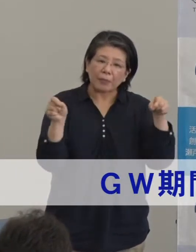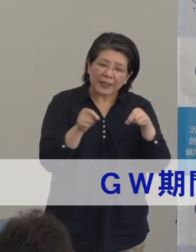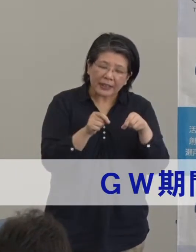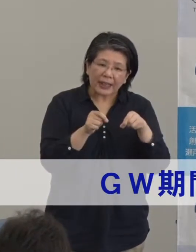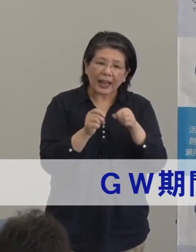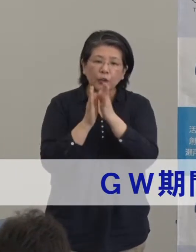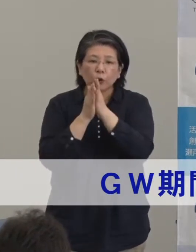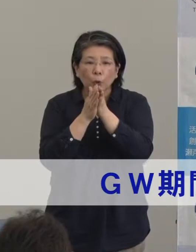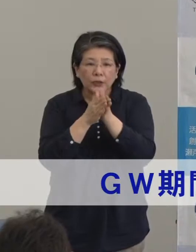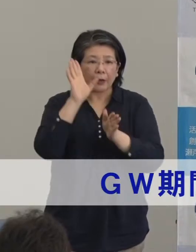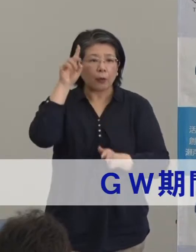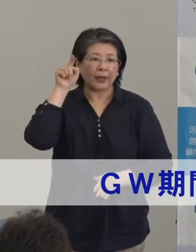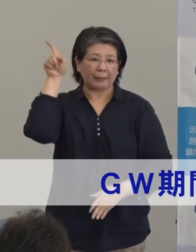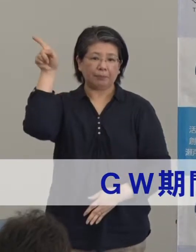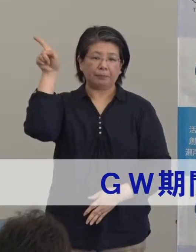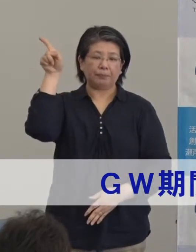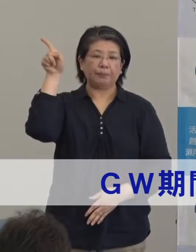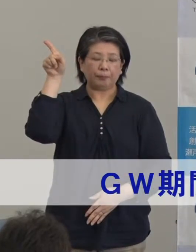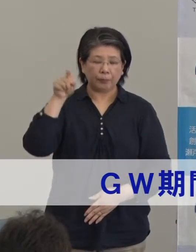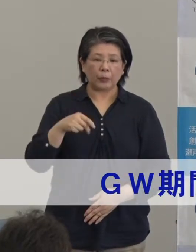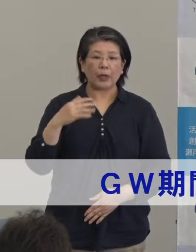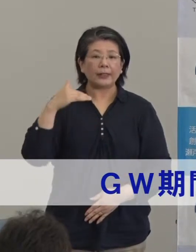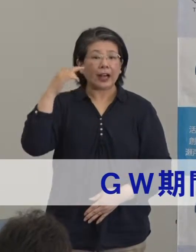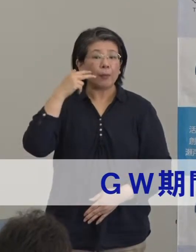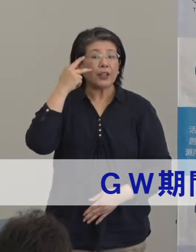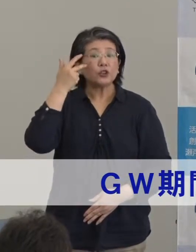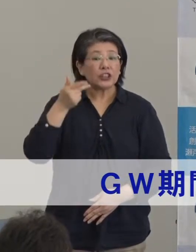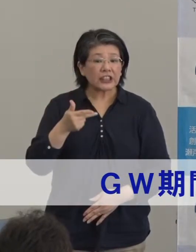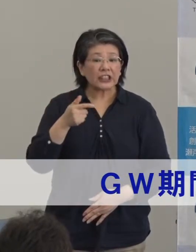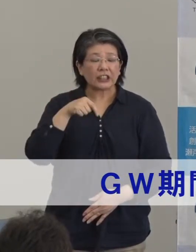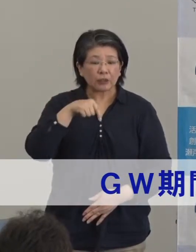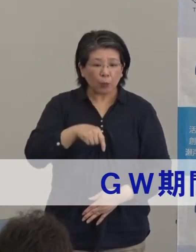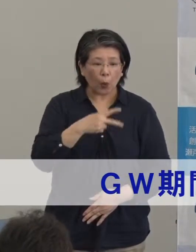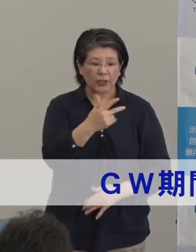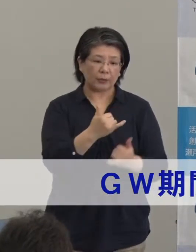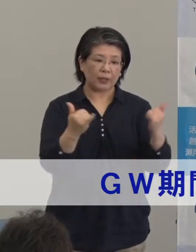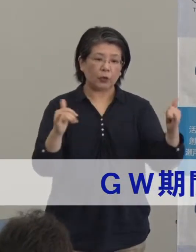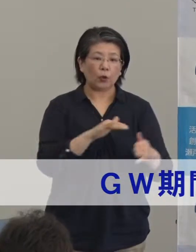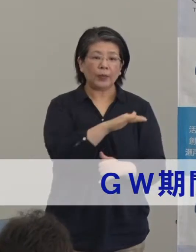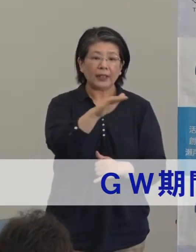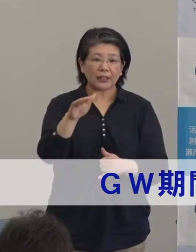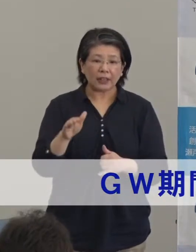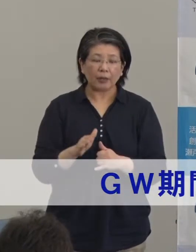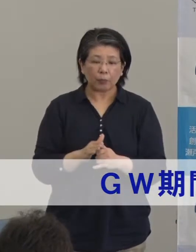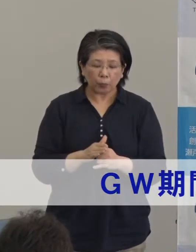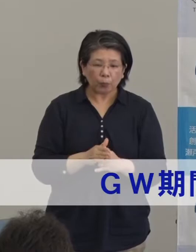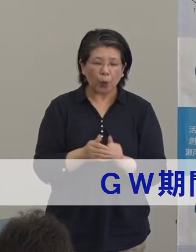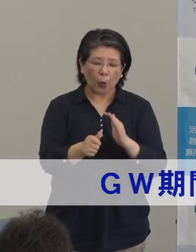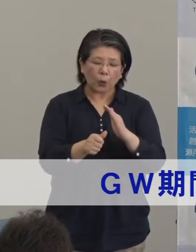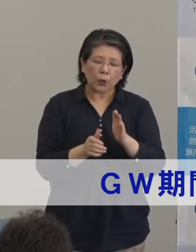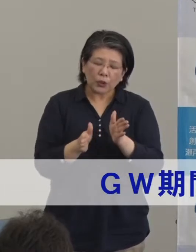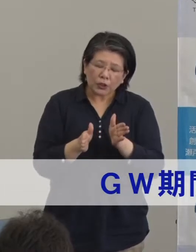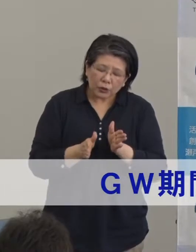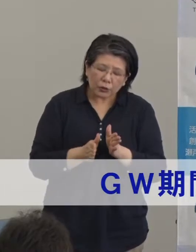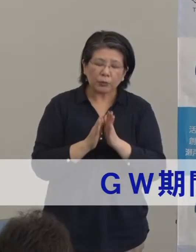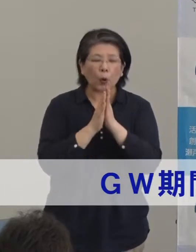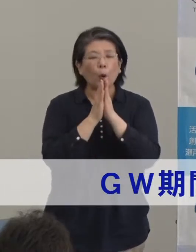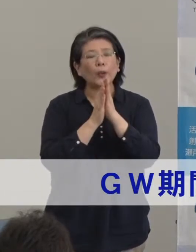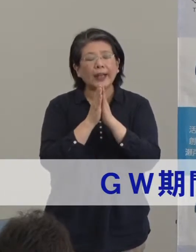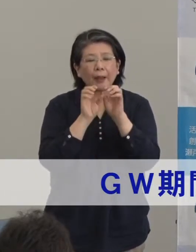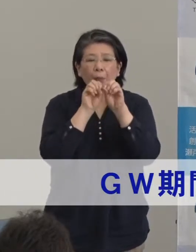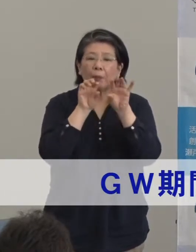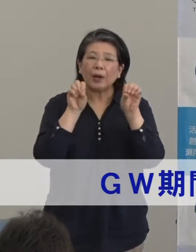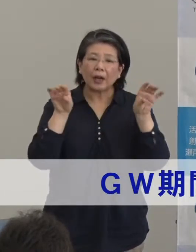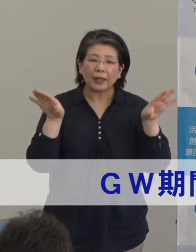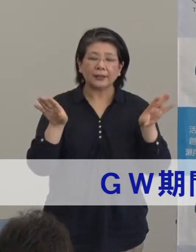行われております。また本市におきましても、先ほど言いましたように市民の皆様に不要不急の外出自粛といったようなことも呼びか